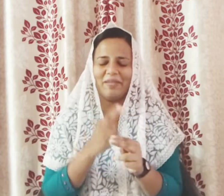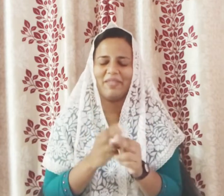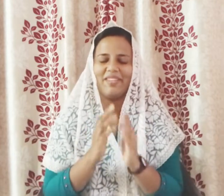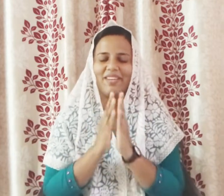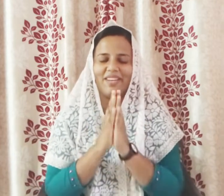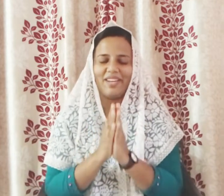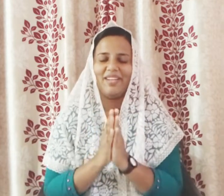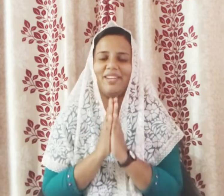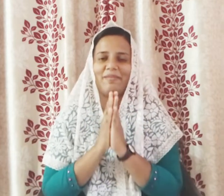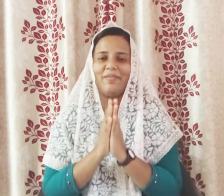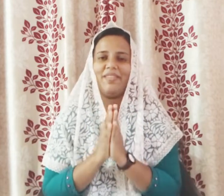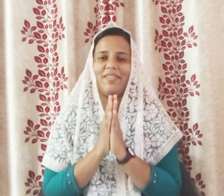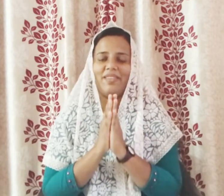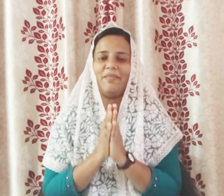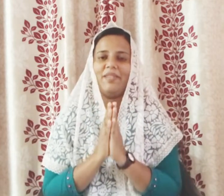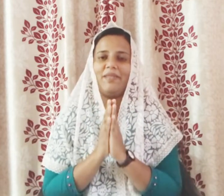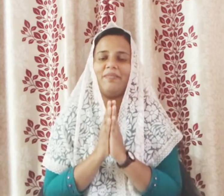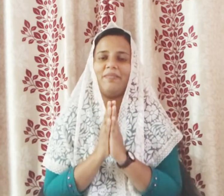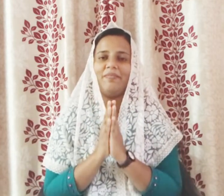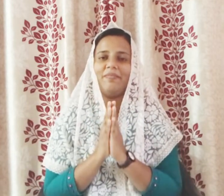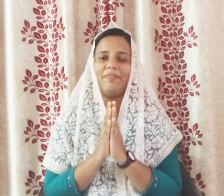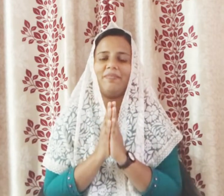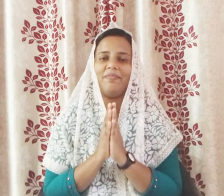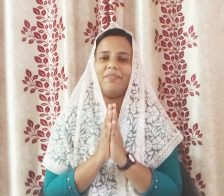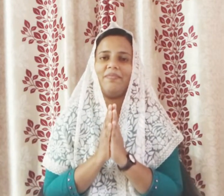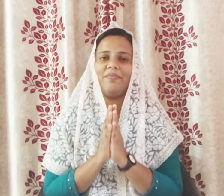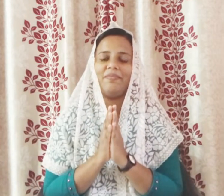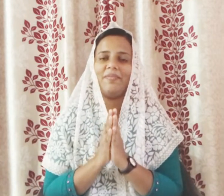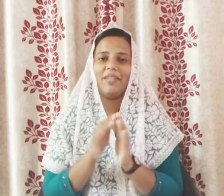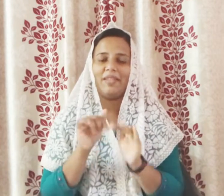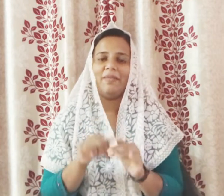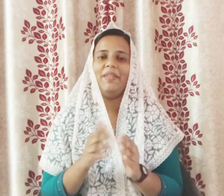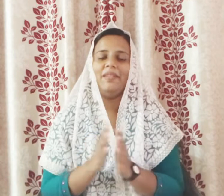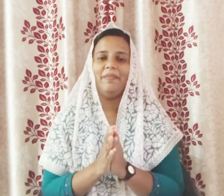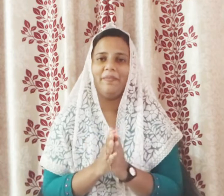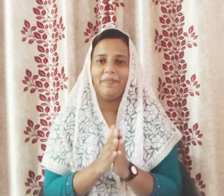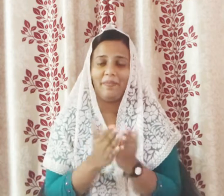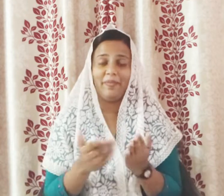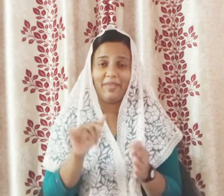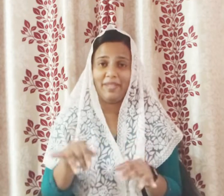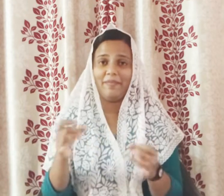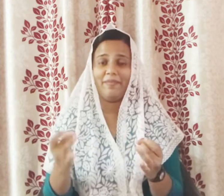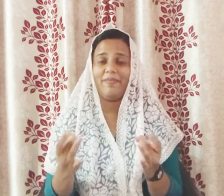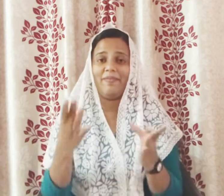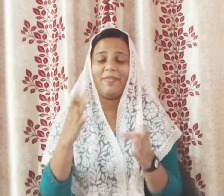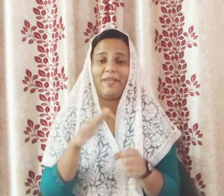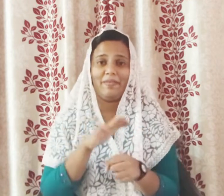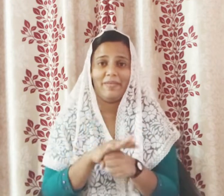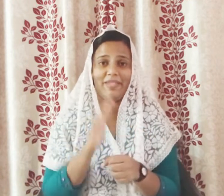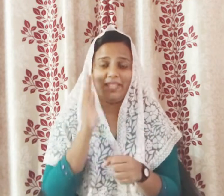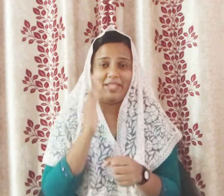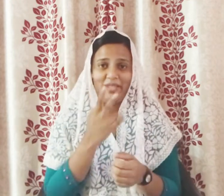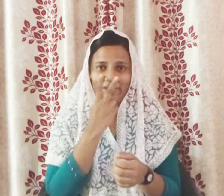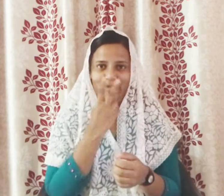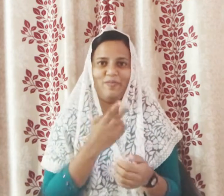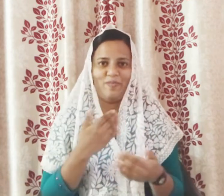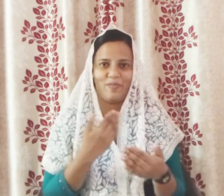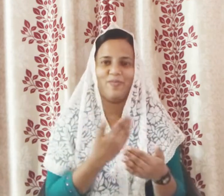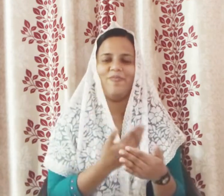നാമത്തിൽ തന്നെ ആമേൻ, ആമേൻ, ആമേൻ. നമ്മൾ ഇന്ന് പ്രഭാതത്തിൽ ദൈവിക സന്ദേശം കേൾക്കാൻ